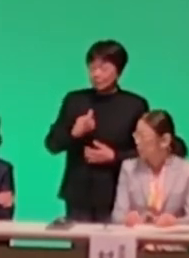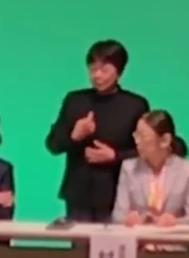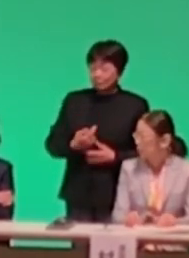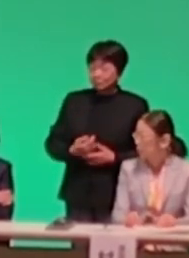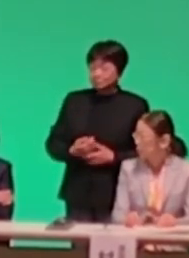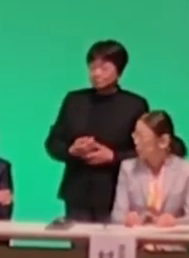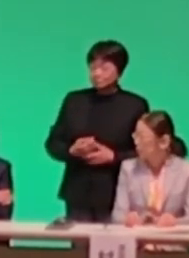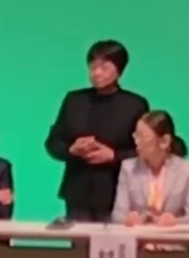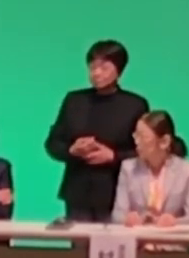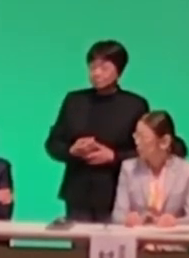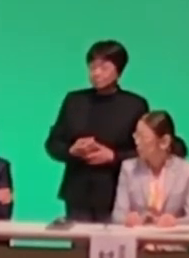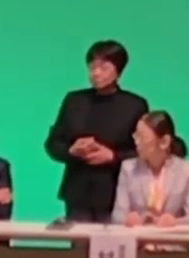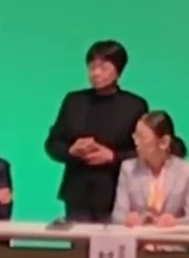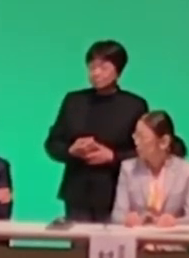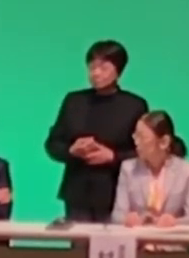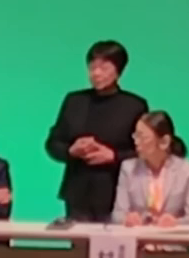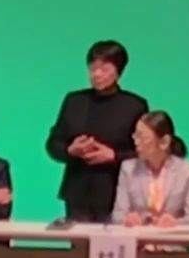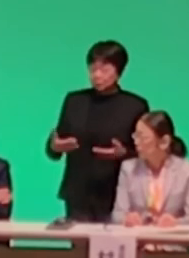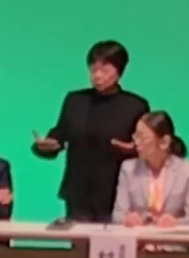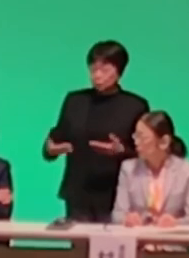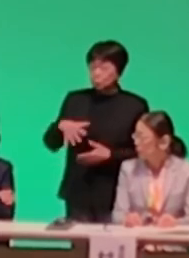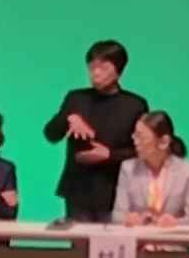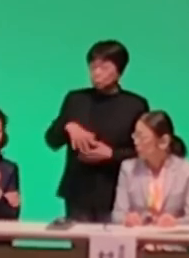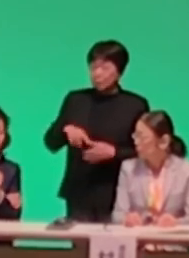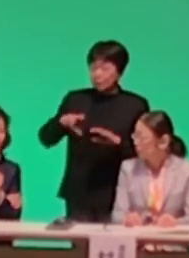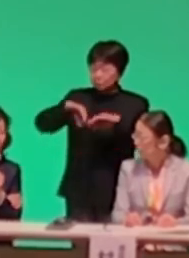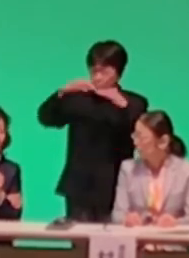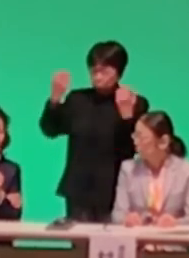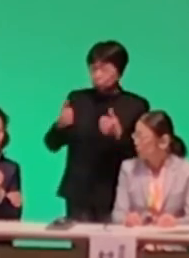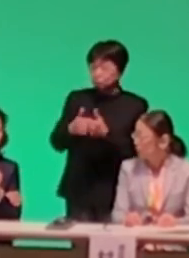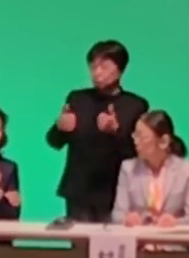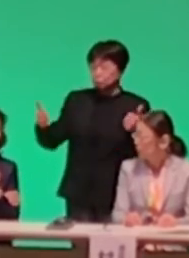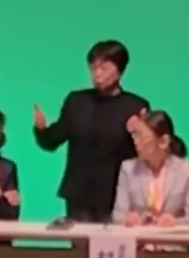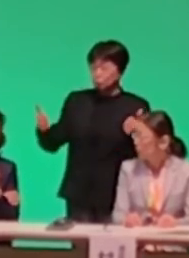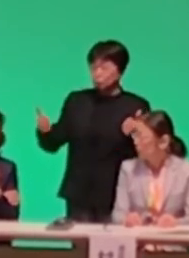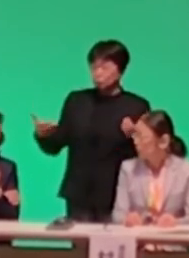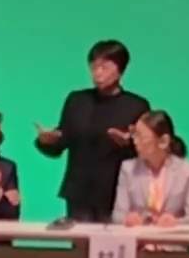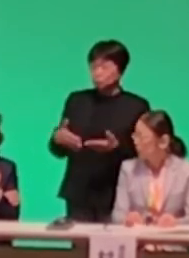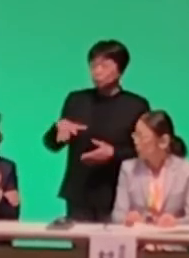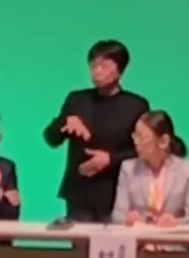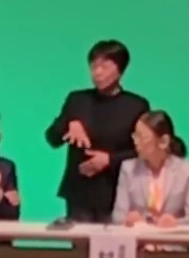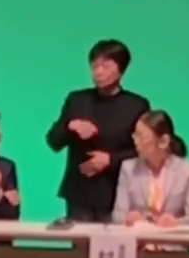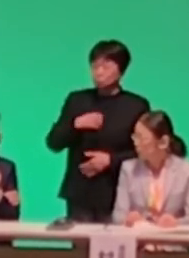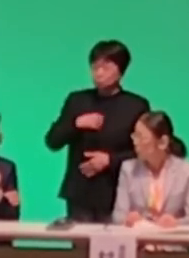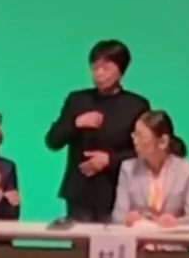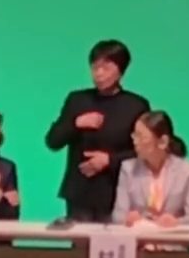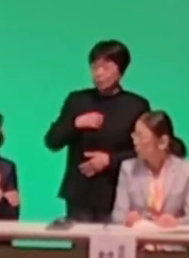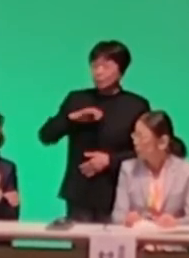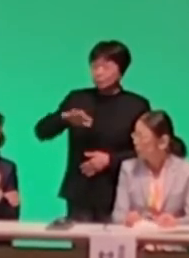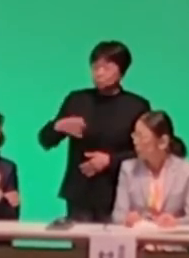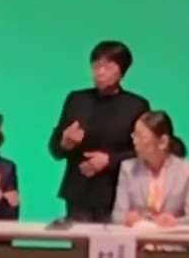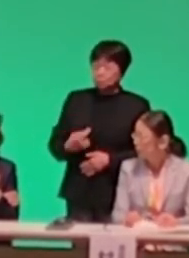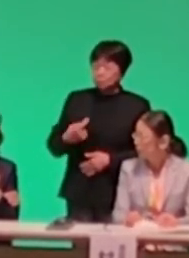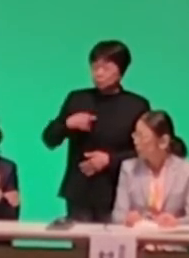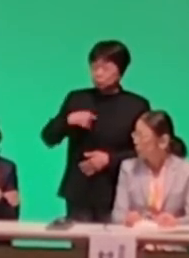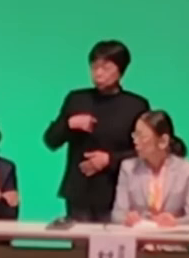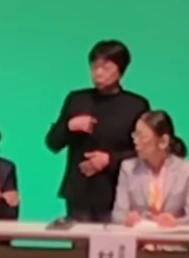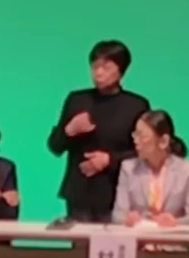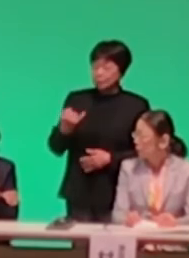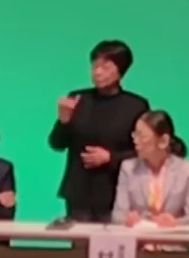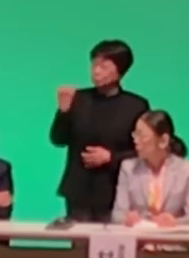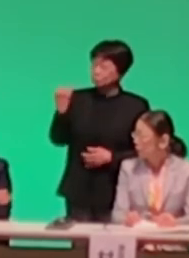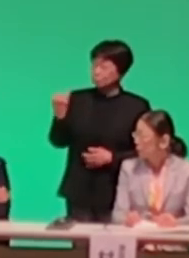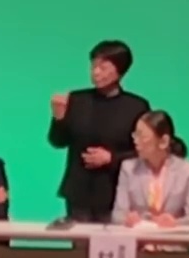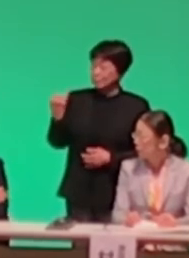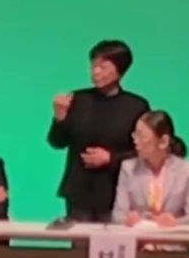ってるんですよ。男の職場だからっていうのを鵜呑みにして、本当に自分の女性としての大事な人生を潰して